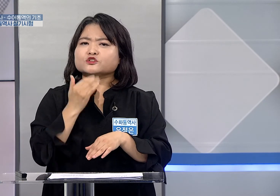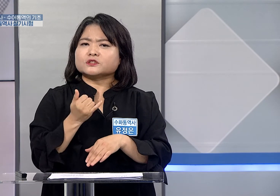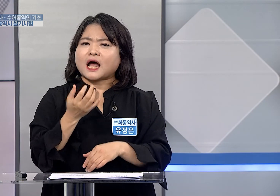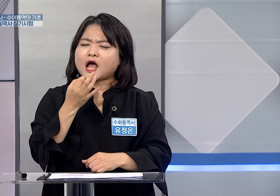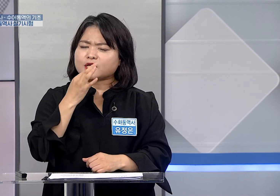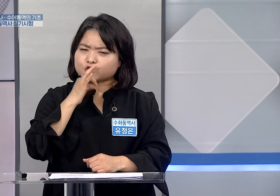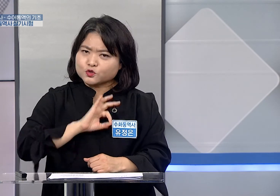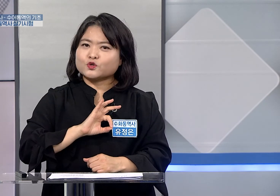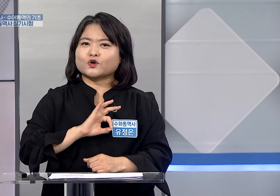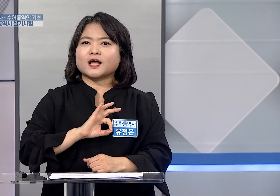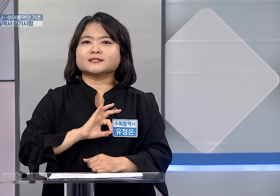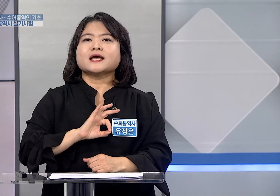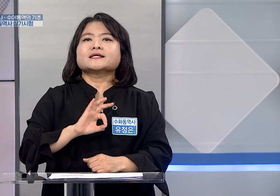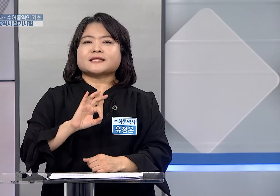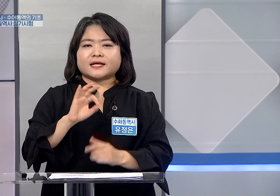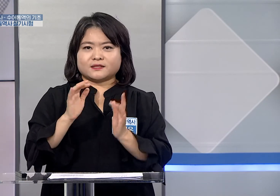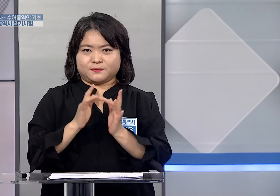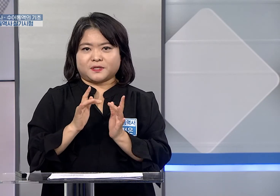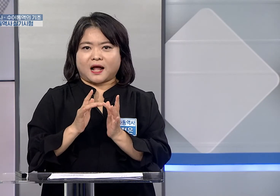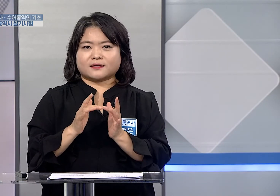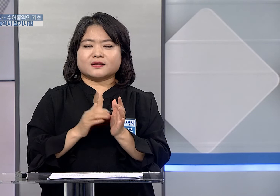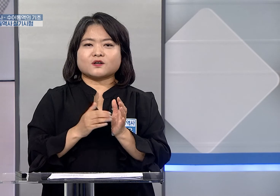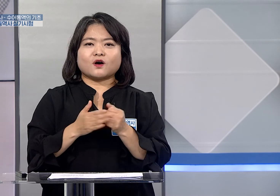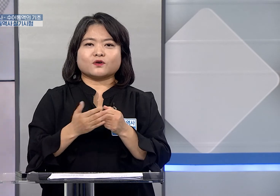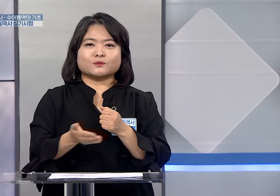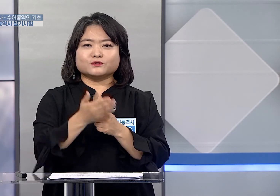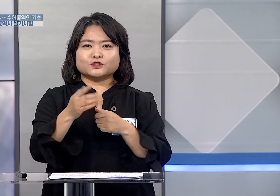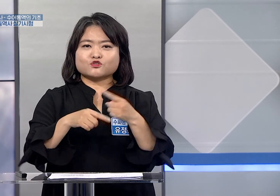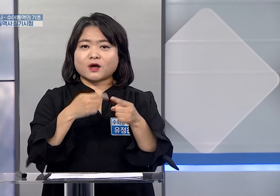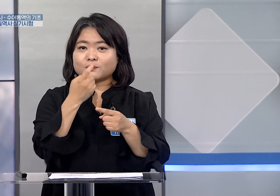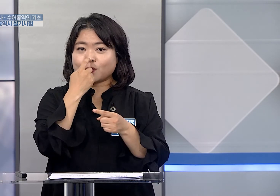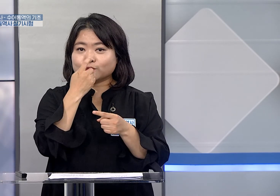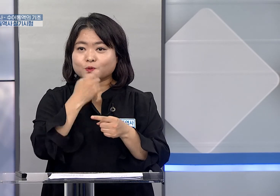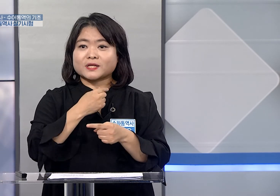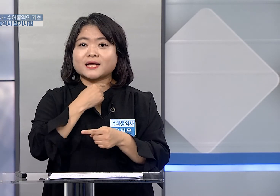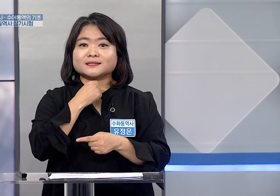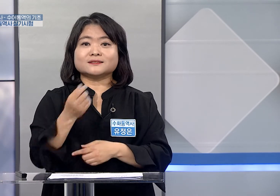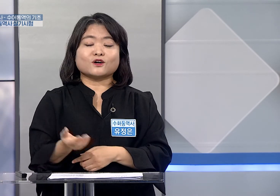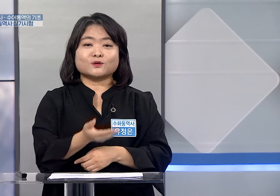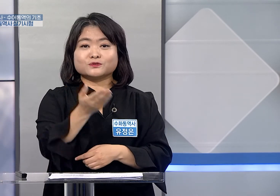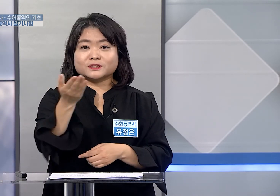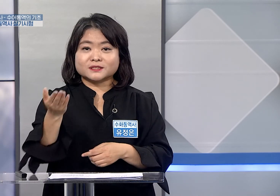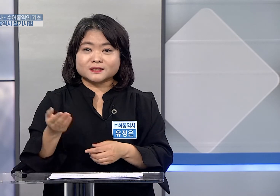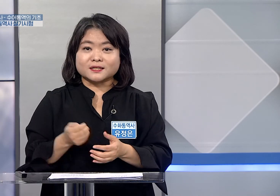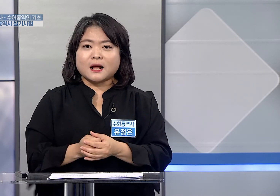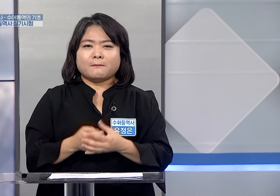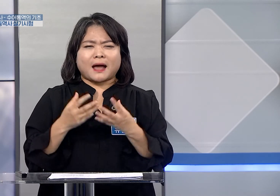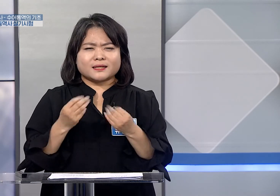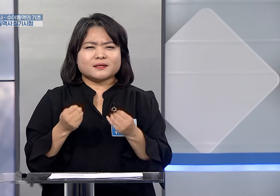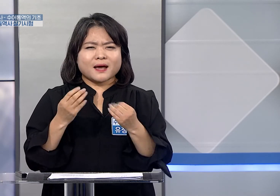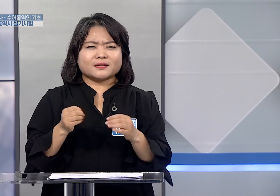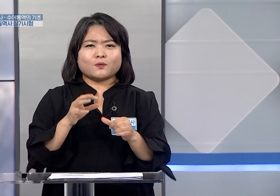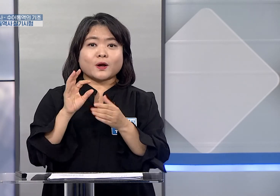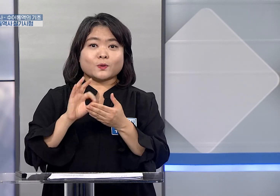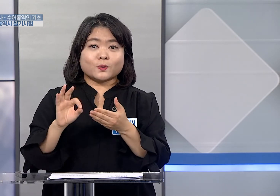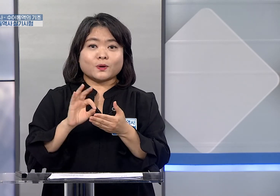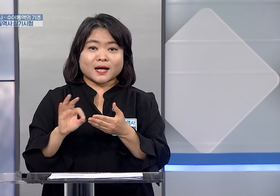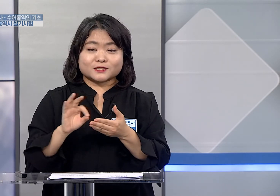있는 아주 유용한 사이트입니다. 그래서 여러분들 수어를 배우고자 하시는 여러분들 많이